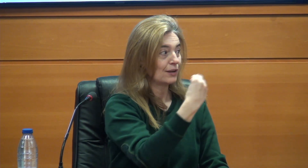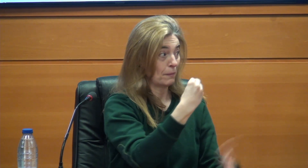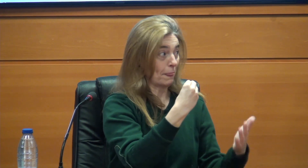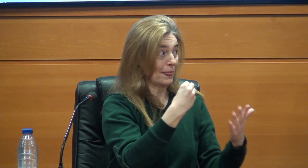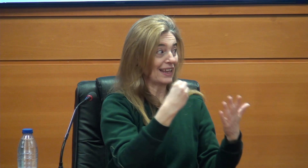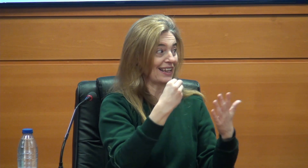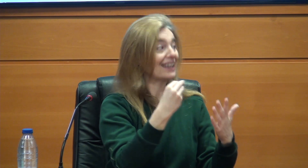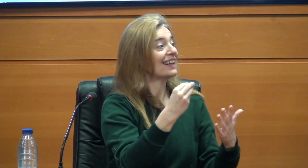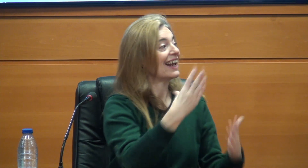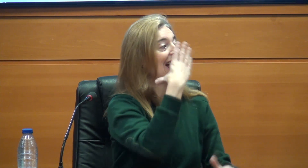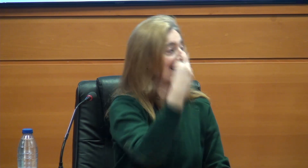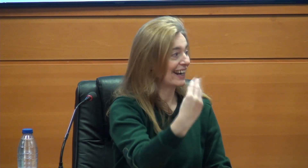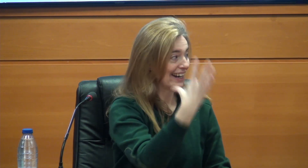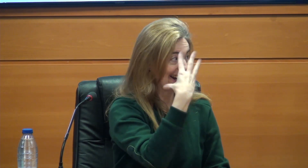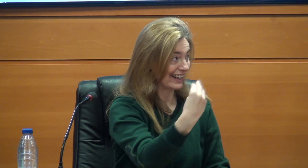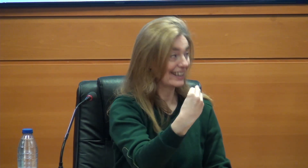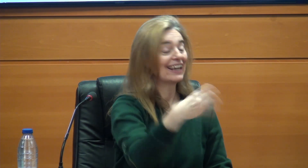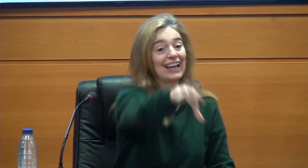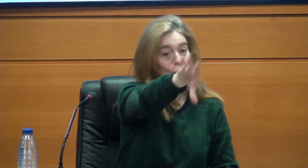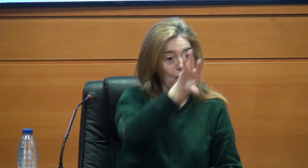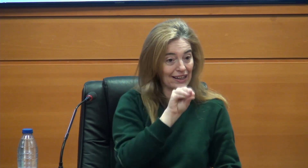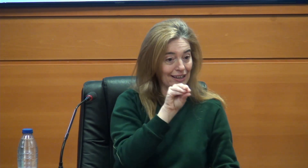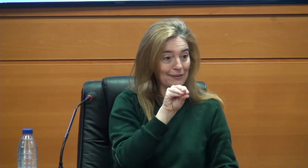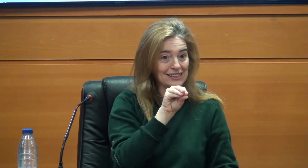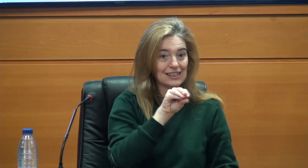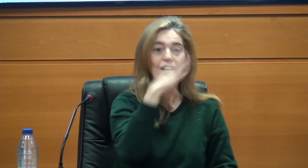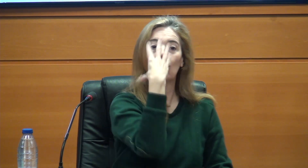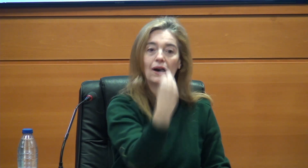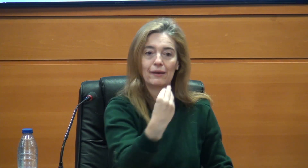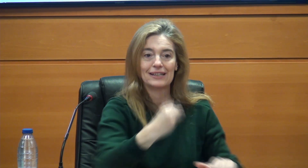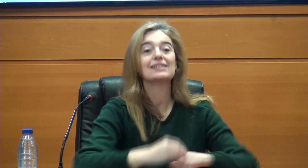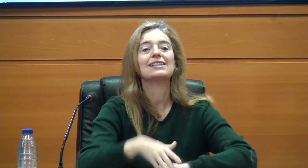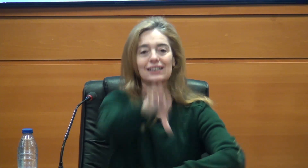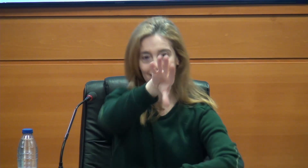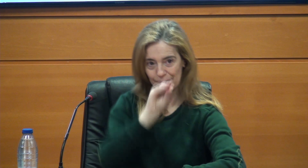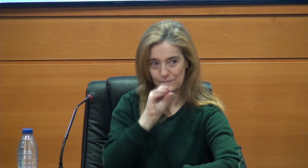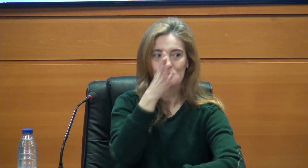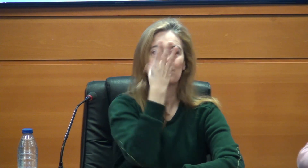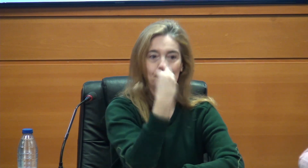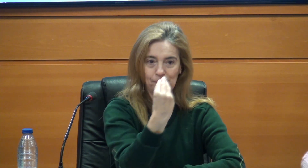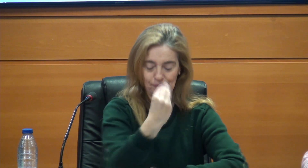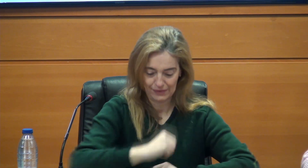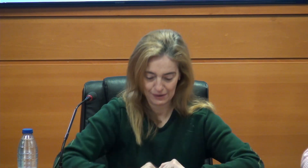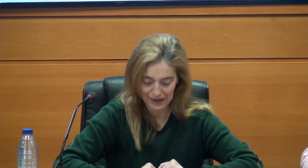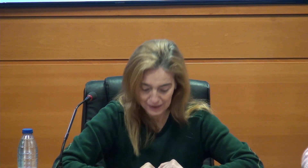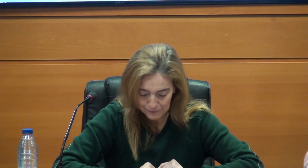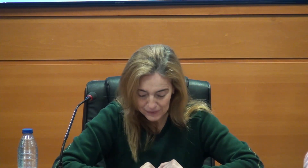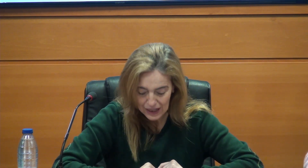es importante señalar y preguntar si nos entienden o para firmar si me estáis entendiendo